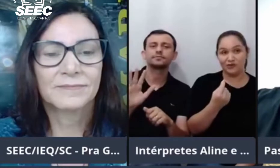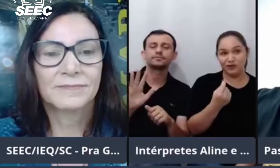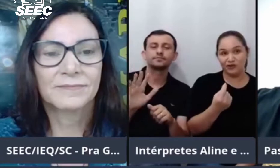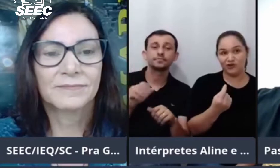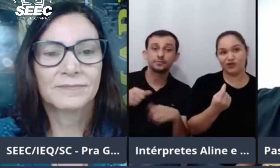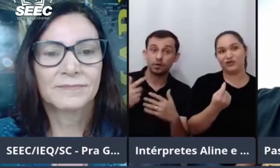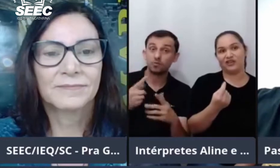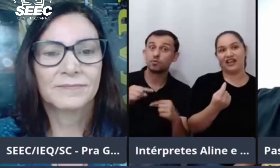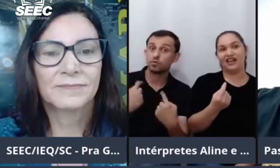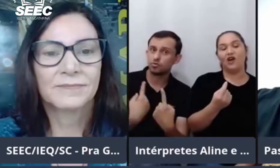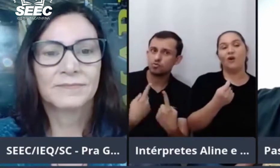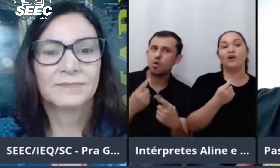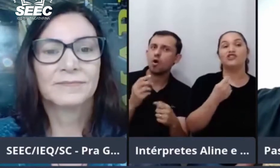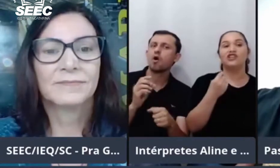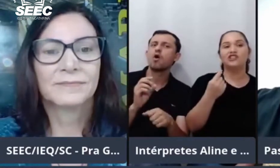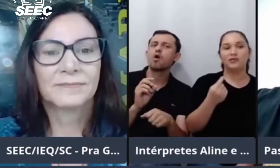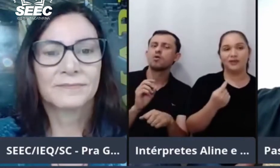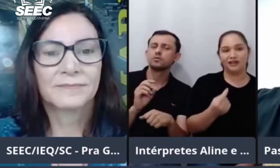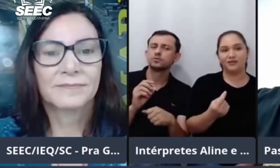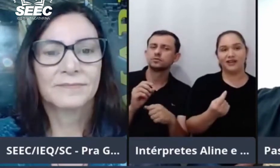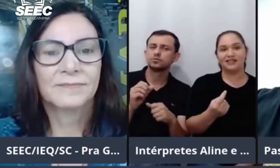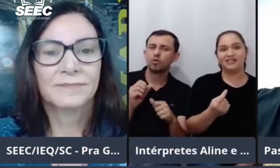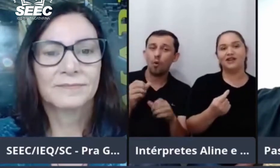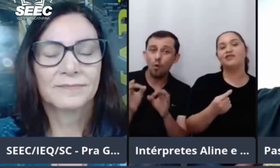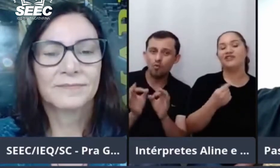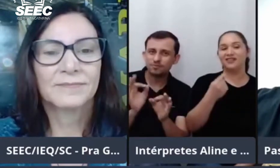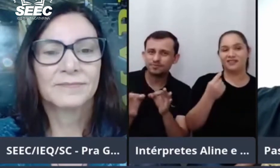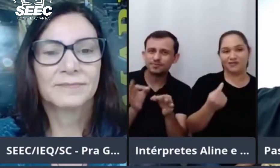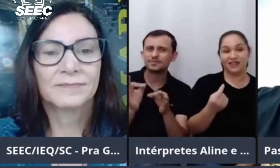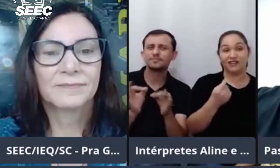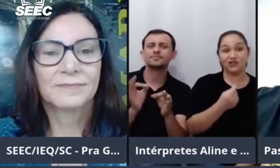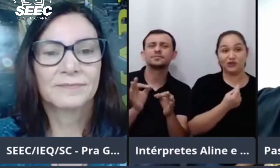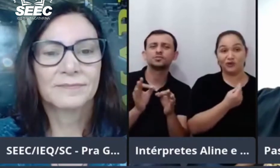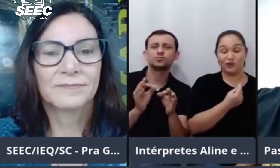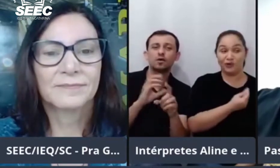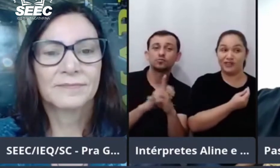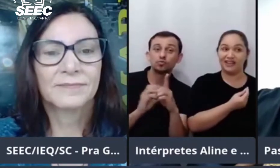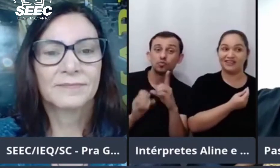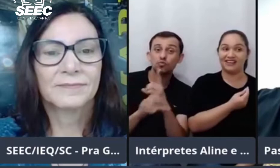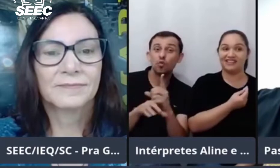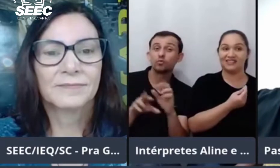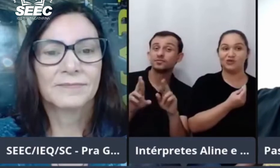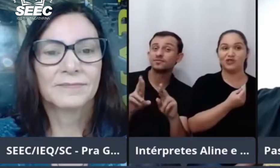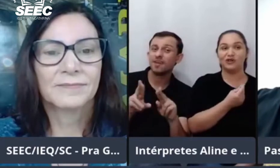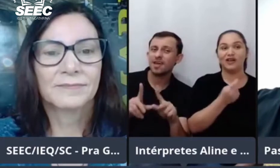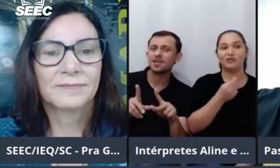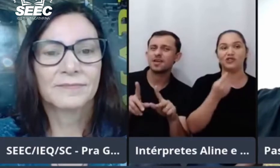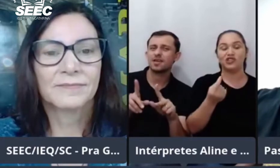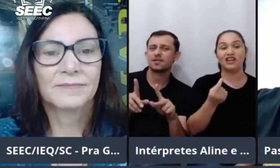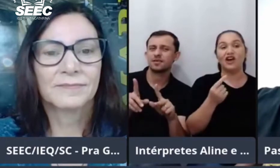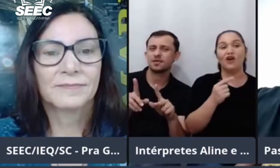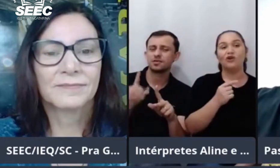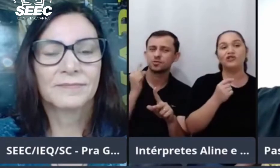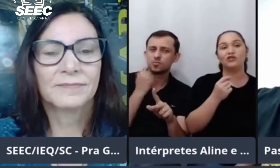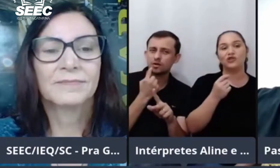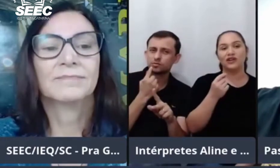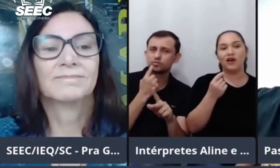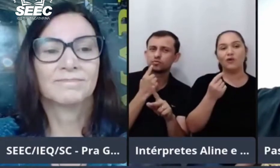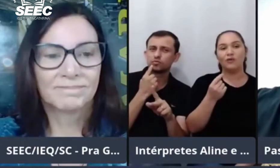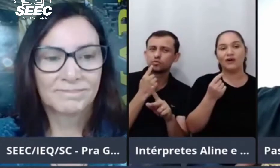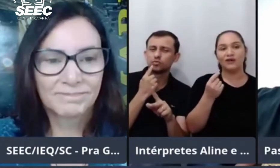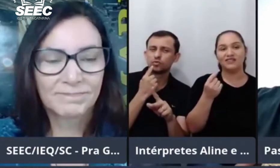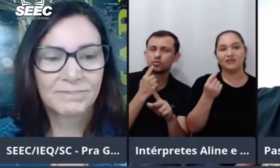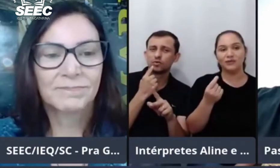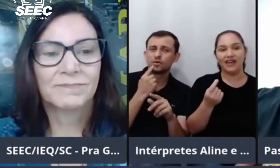gente cuida muito disso, né? Ou a gente está preparando a pregação e vai ser interpretada, a gente cuida na questão de não repetir ou de não